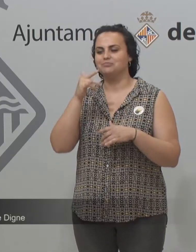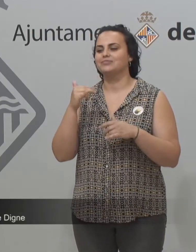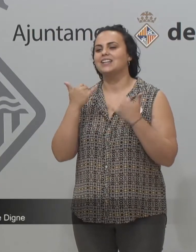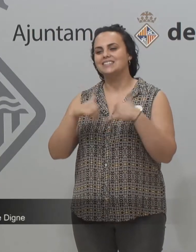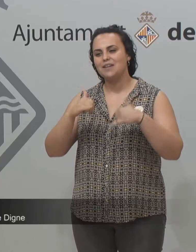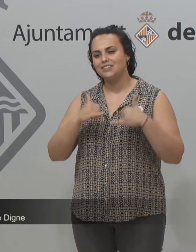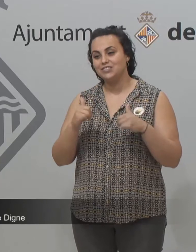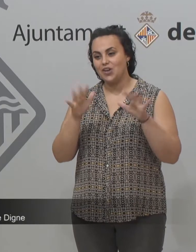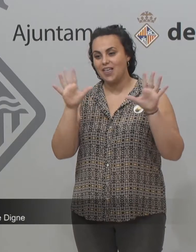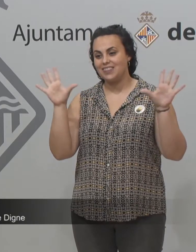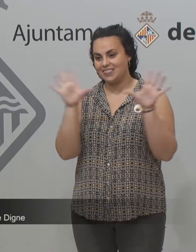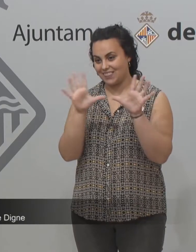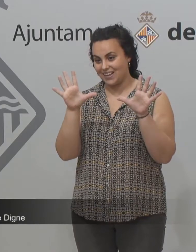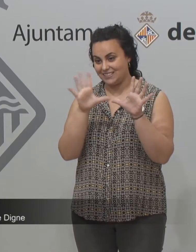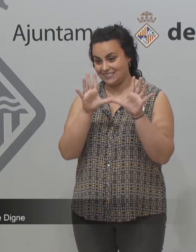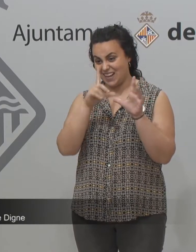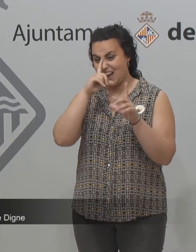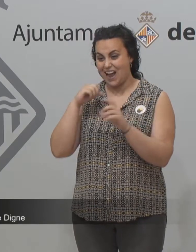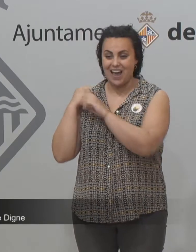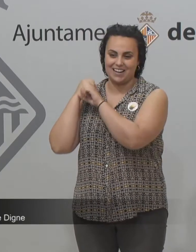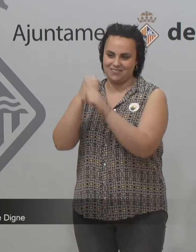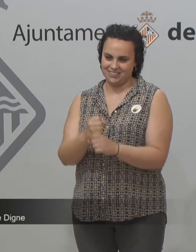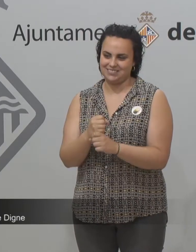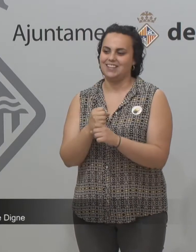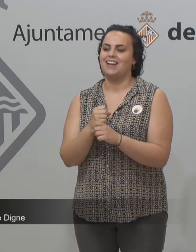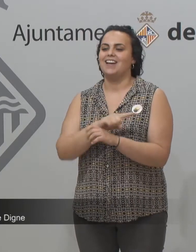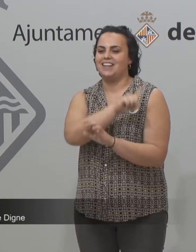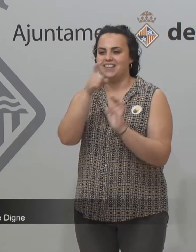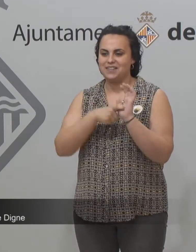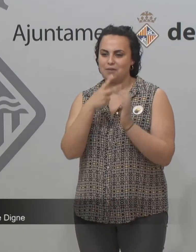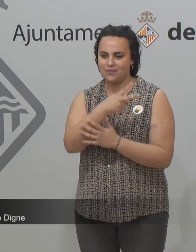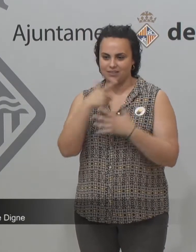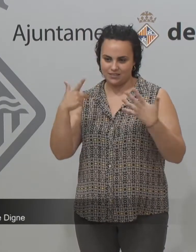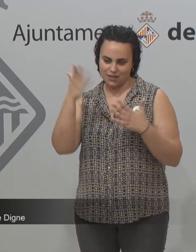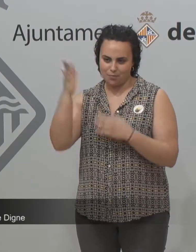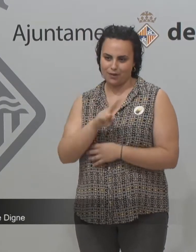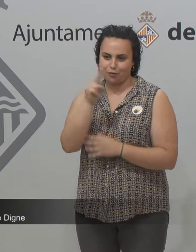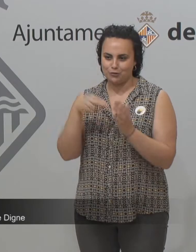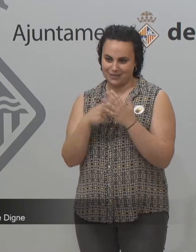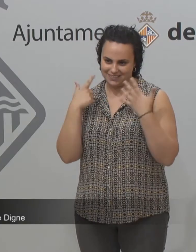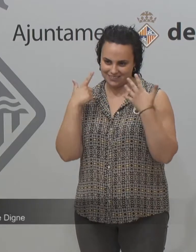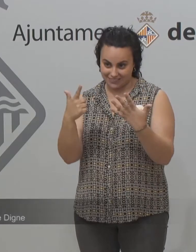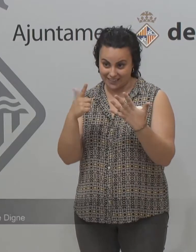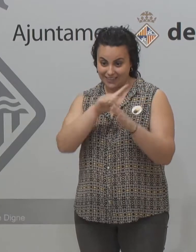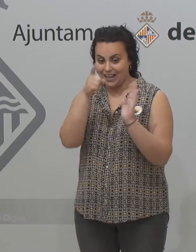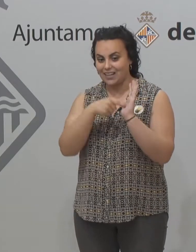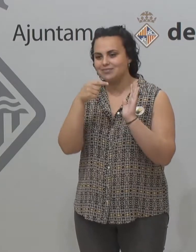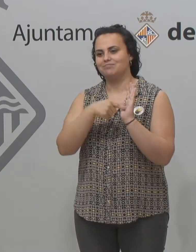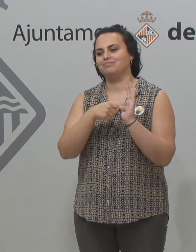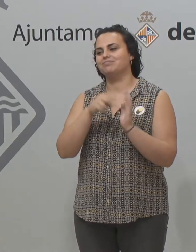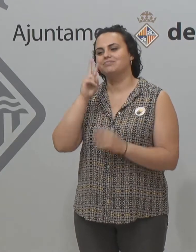desè aniversari de l'entrada en vigor de la llei 27/2007, que va ser la llei que va